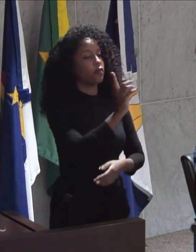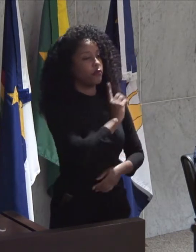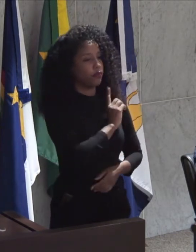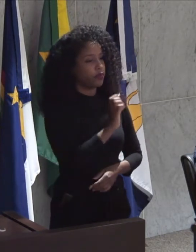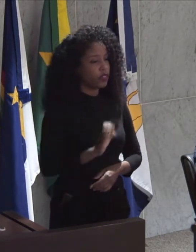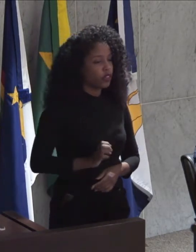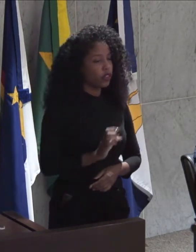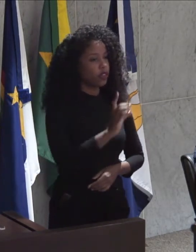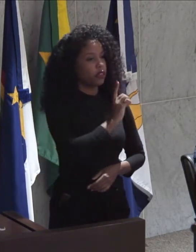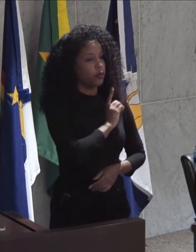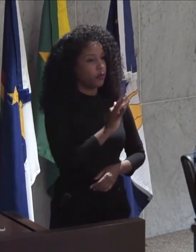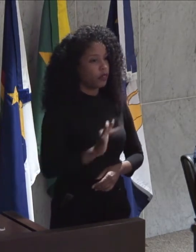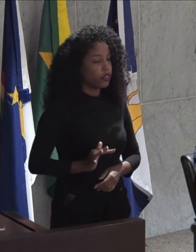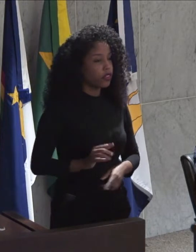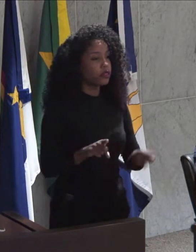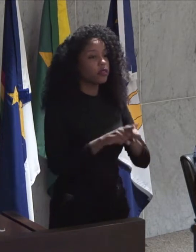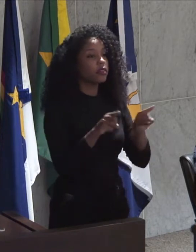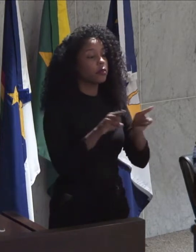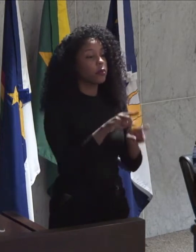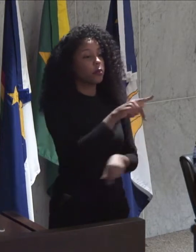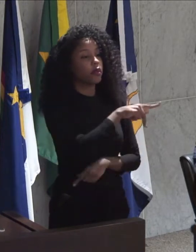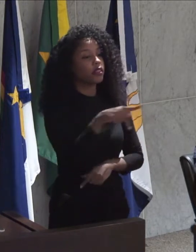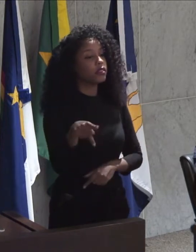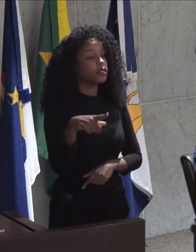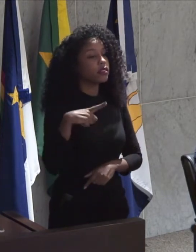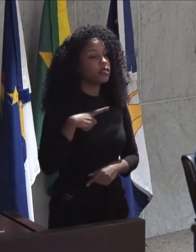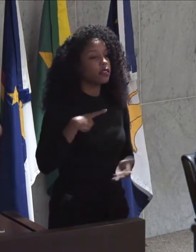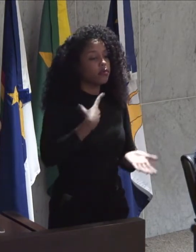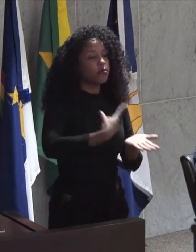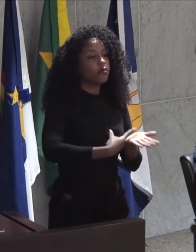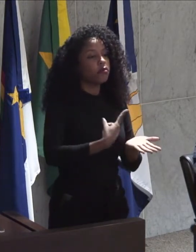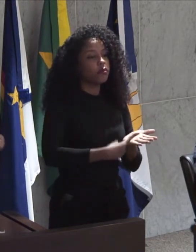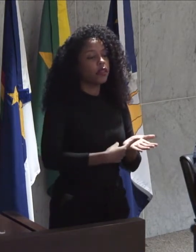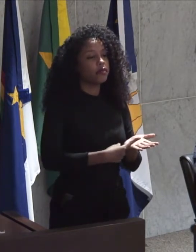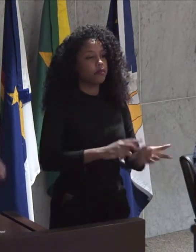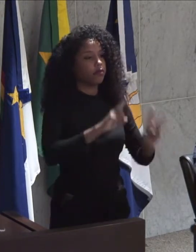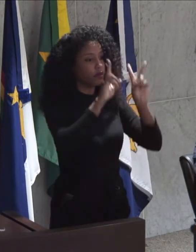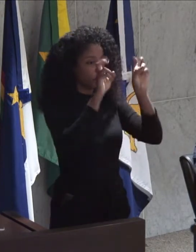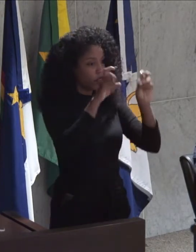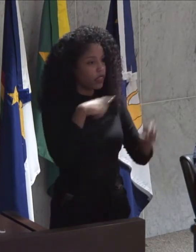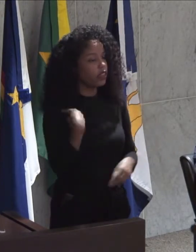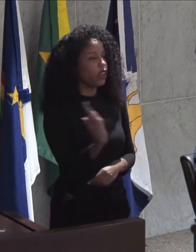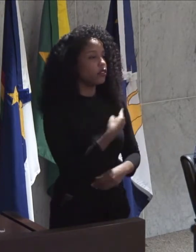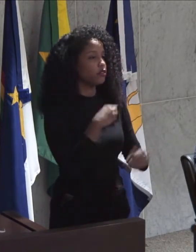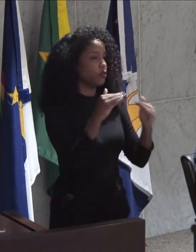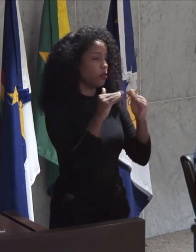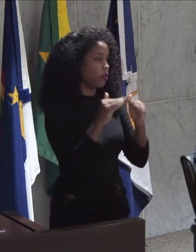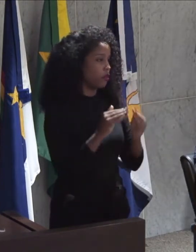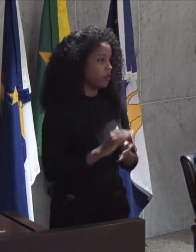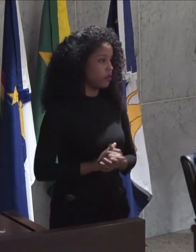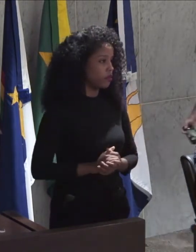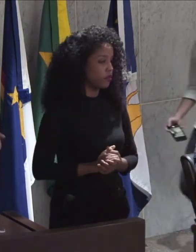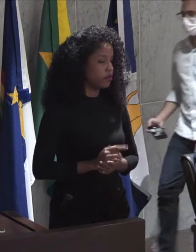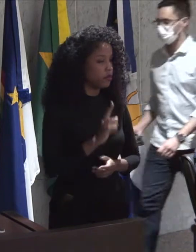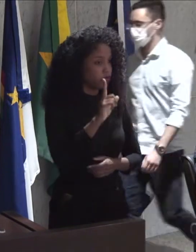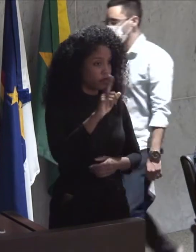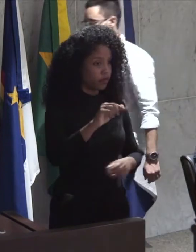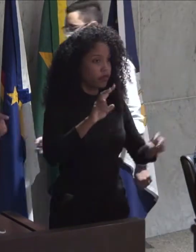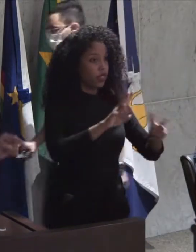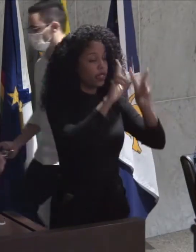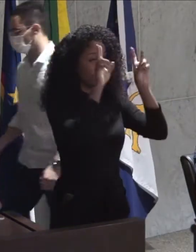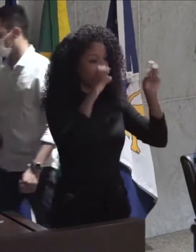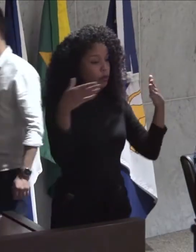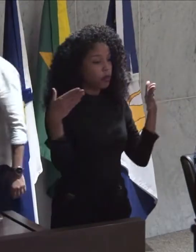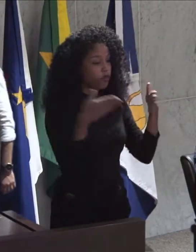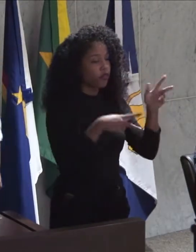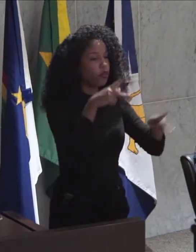federais e um presidente que tenha compromisso com a pauta que a gente tem, com a pauta que é do